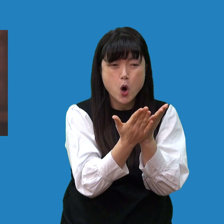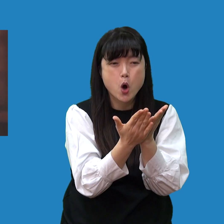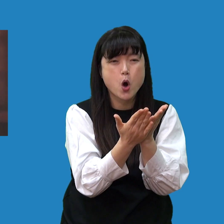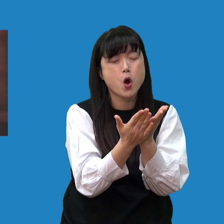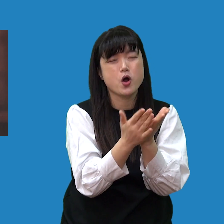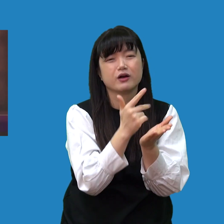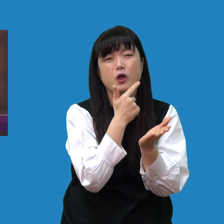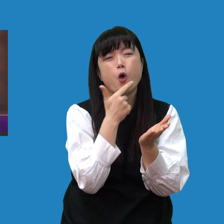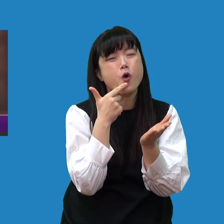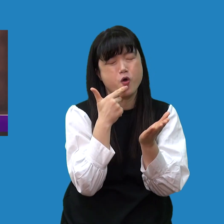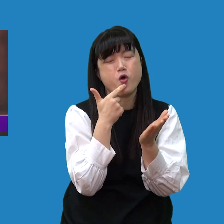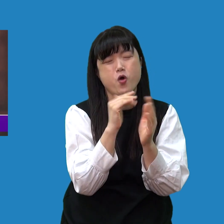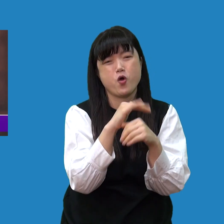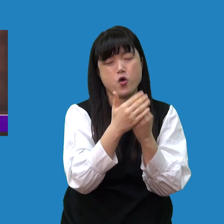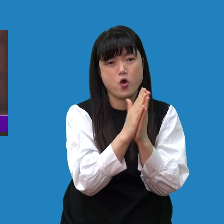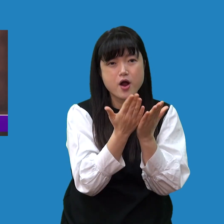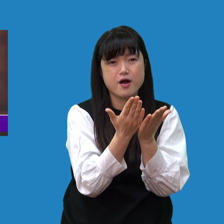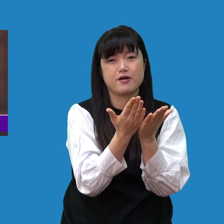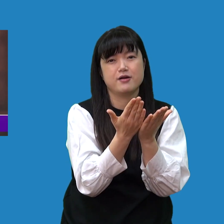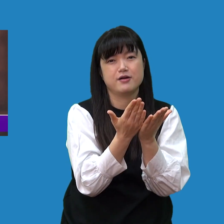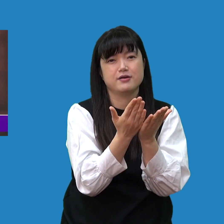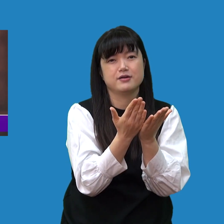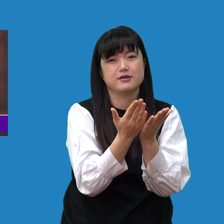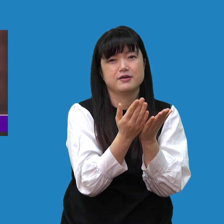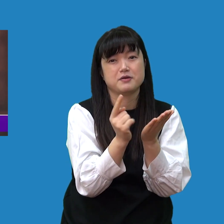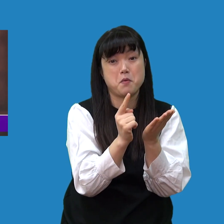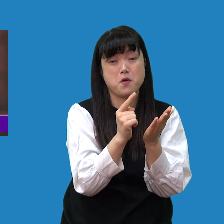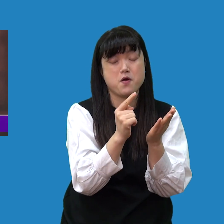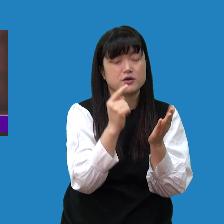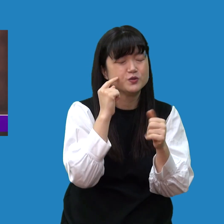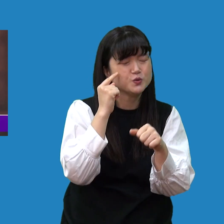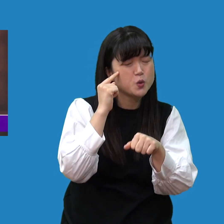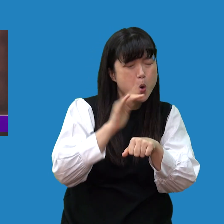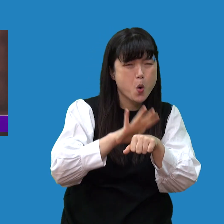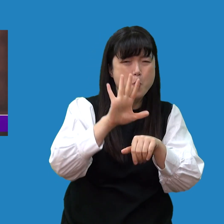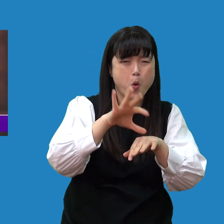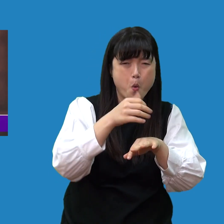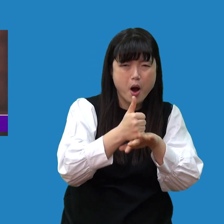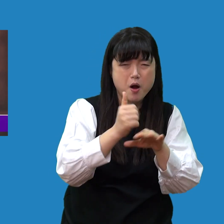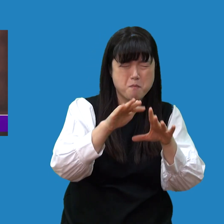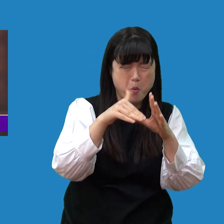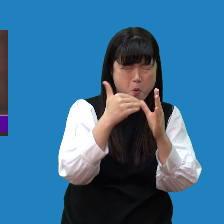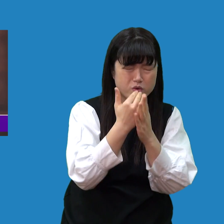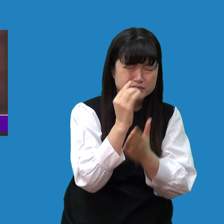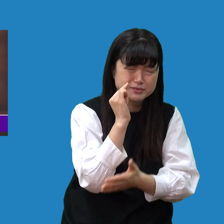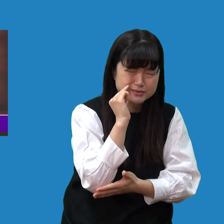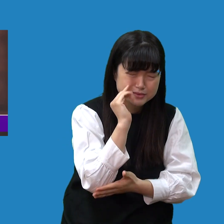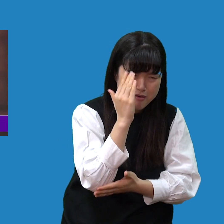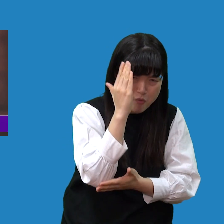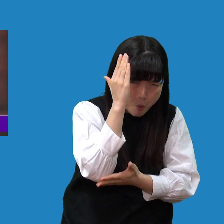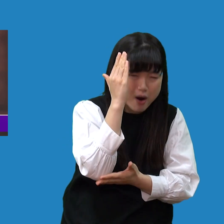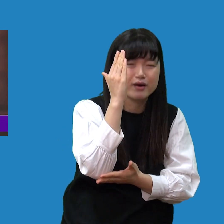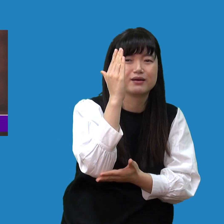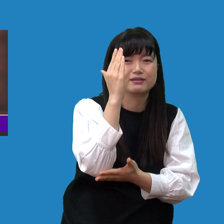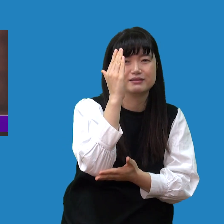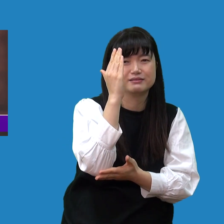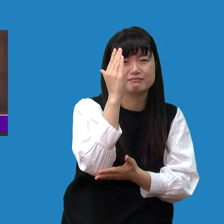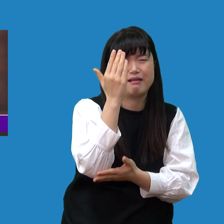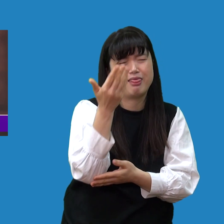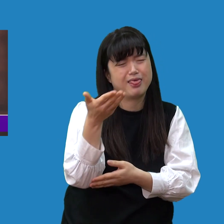이렇게 표기하고 있습니다. Even Solomon in all his